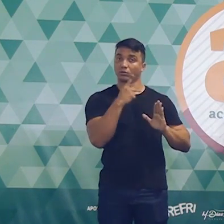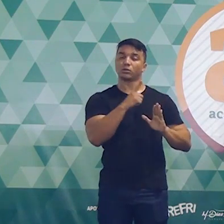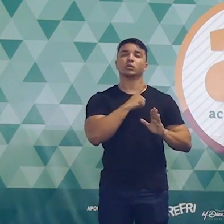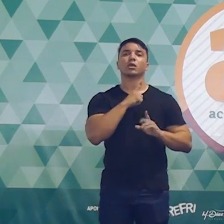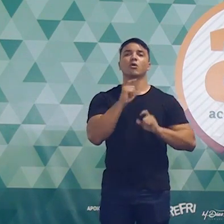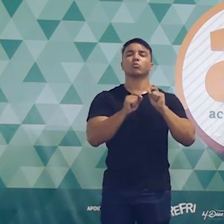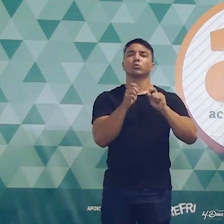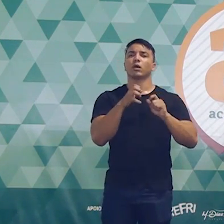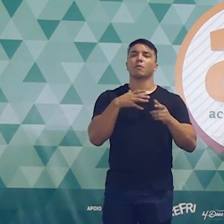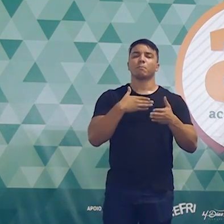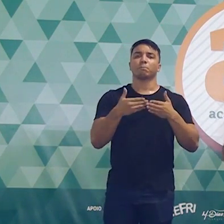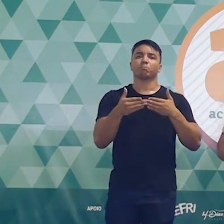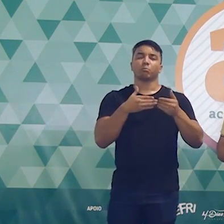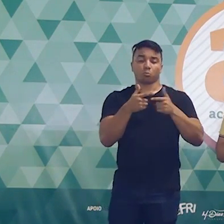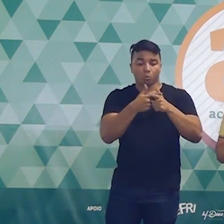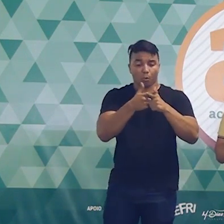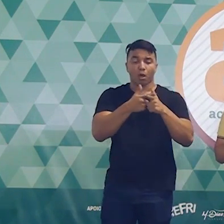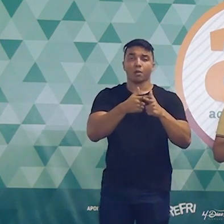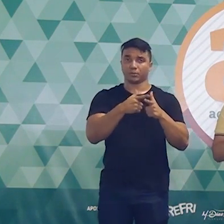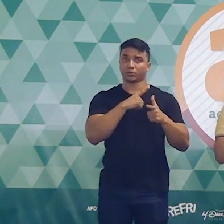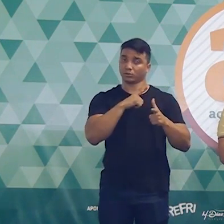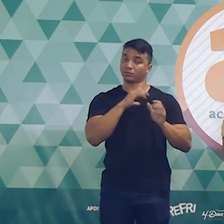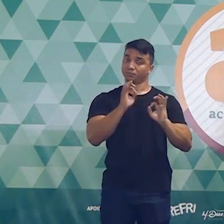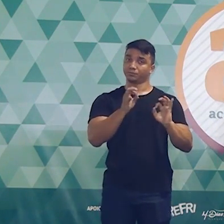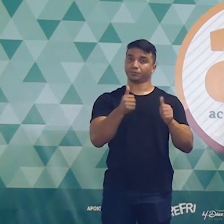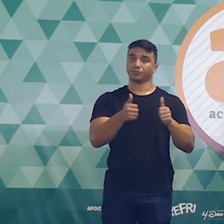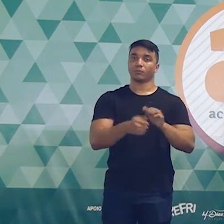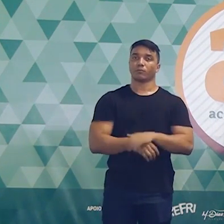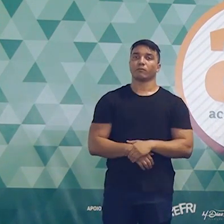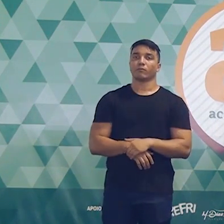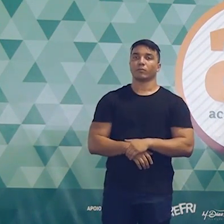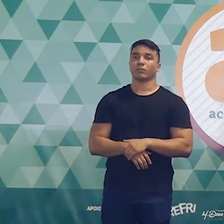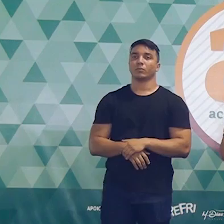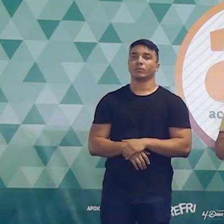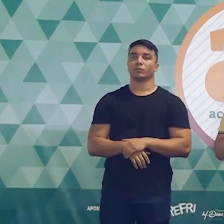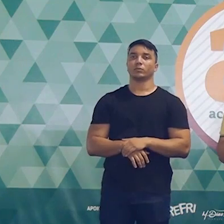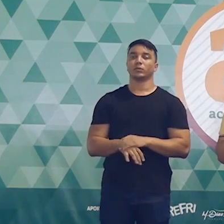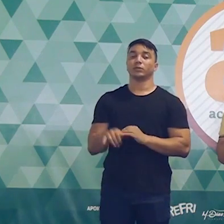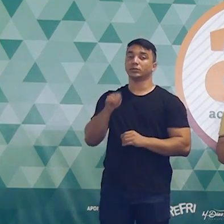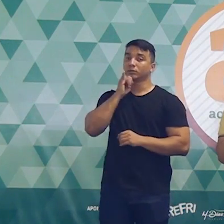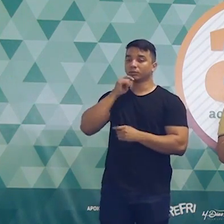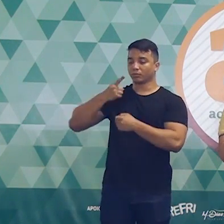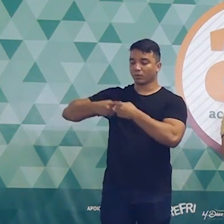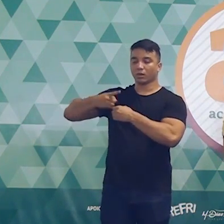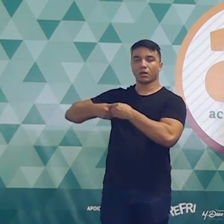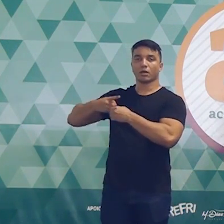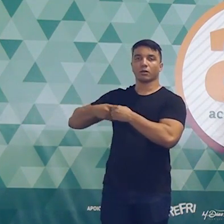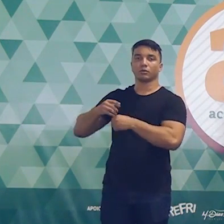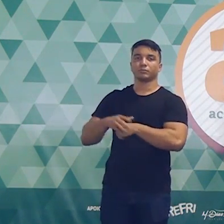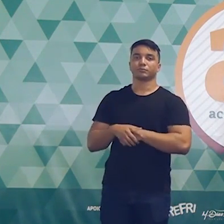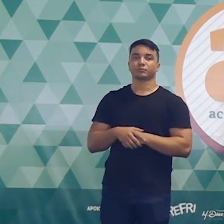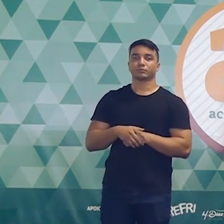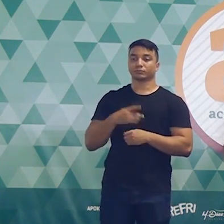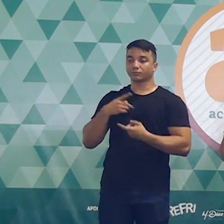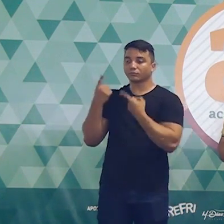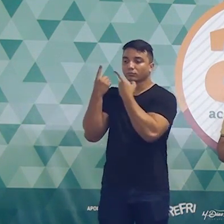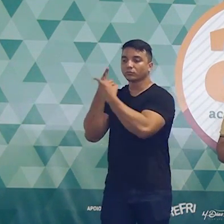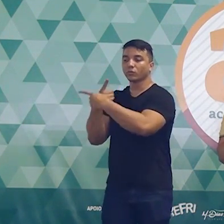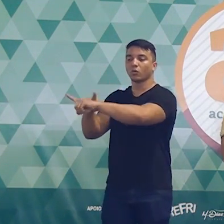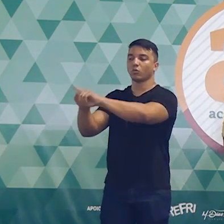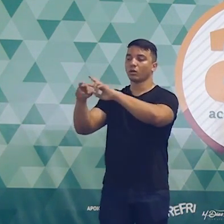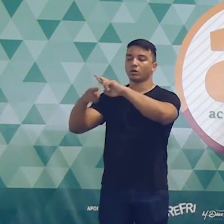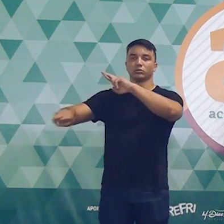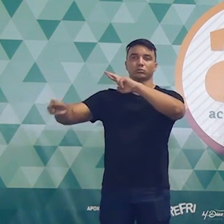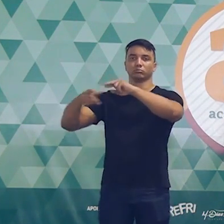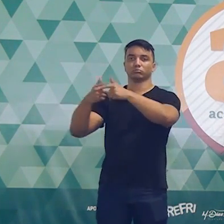ela contempla problemas, certo? Então vamos lá, pegue anos anteriores. Caminhos para combater a intolerância religiosa,